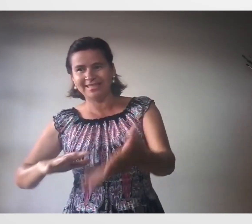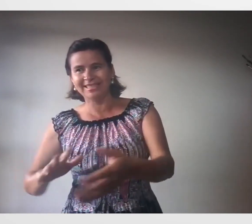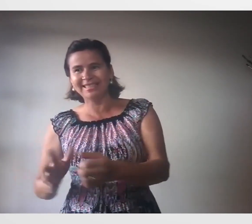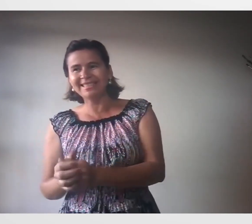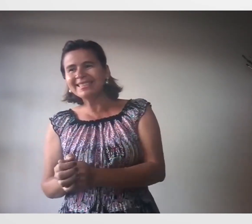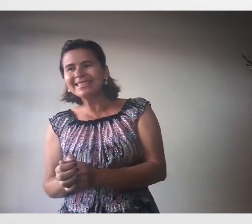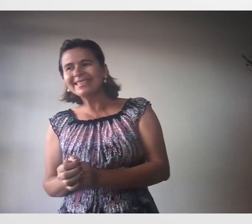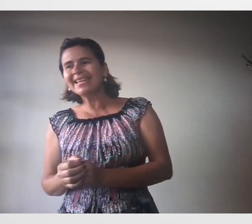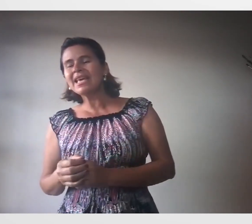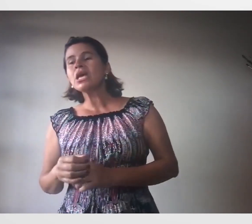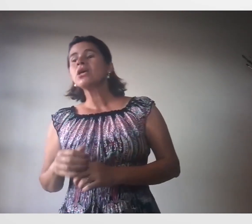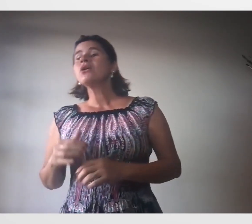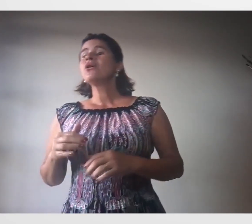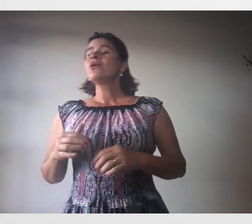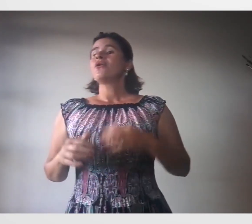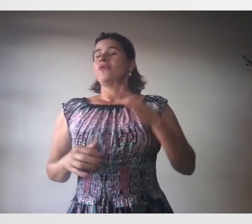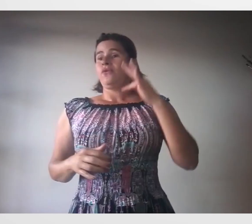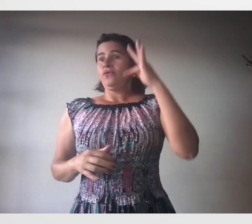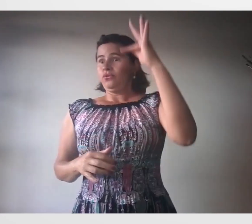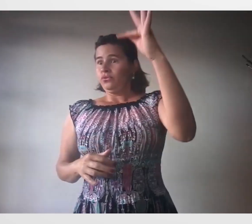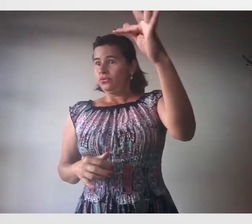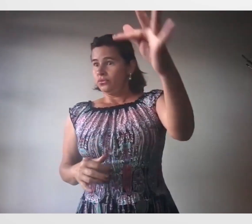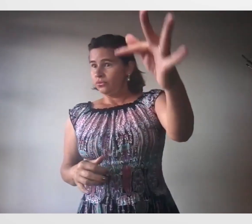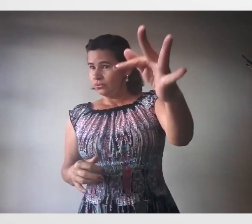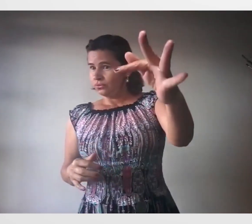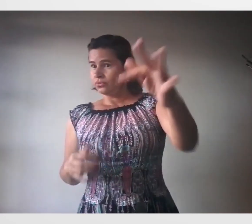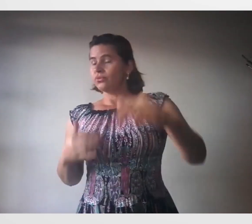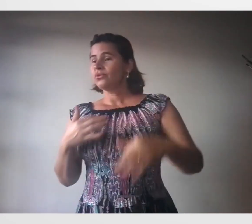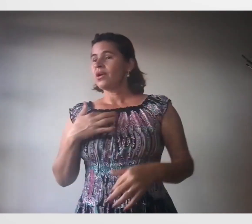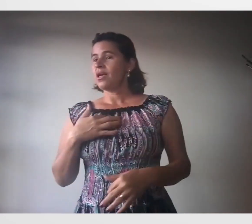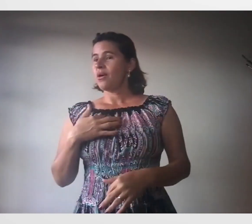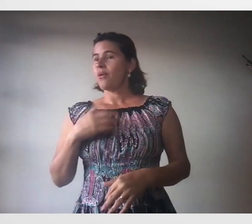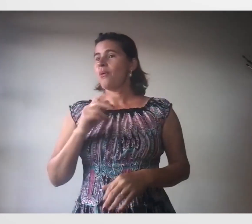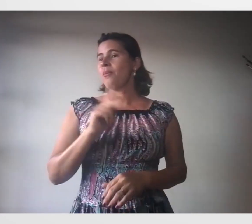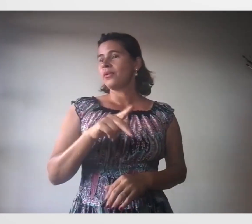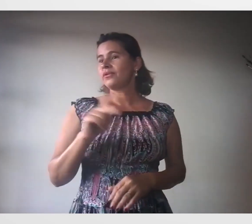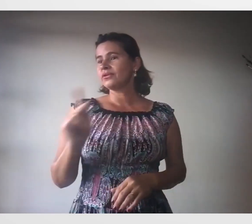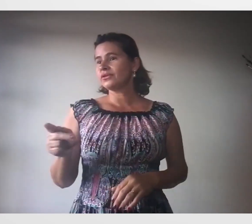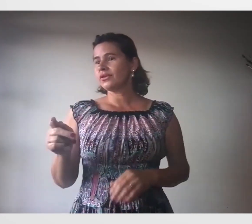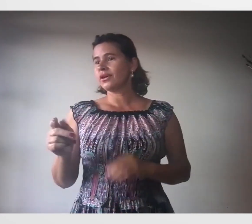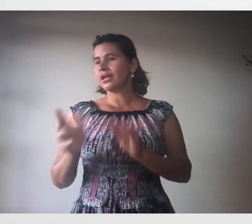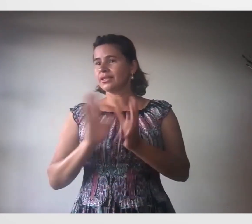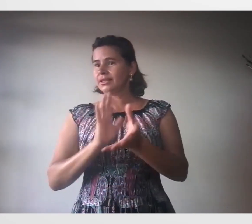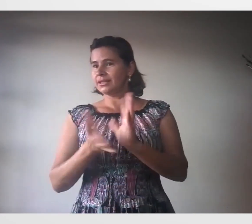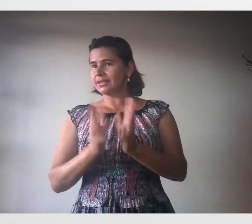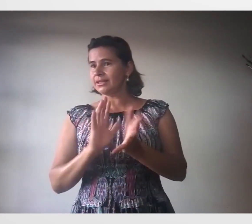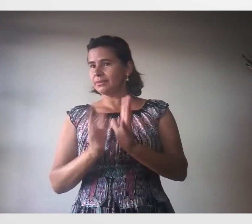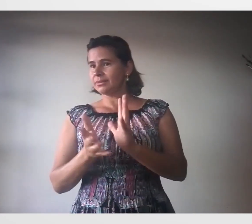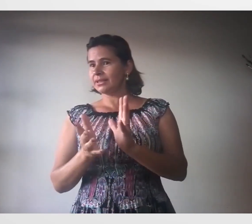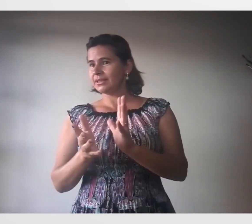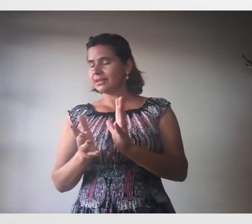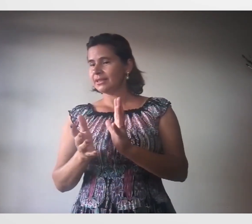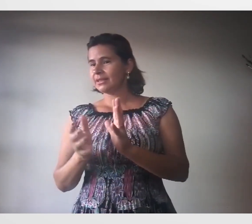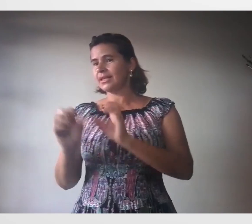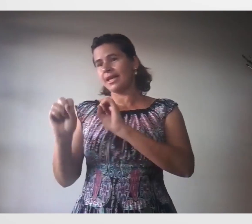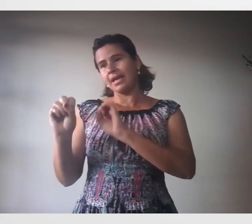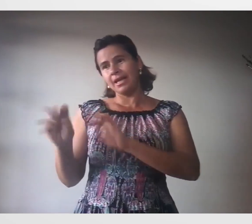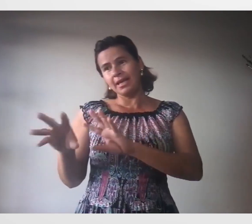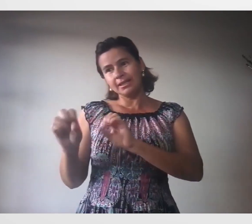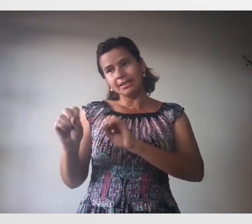ficava sinalizando a Libras na estrutura do português, os surdos não me entendiam direito e era muito ruim. Hoje eu posso